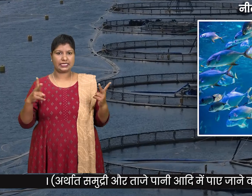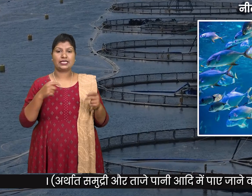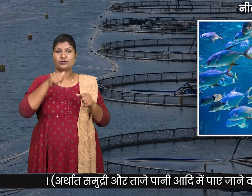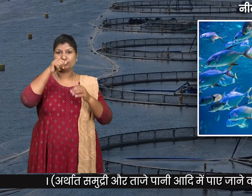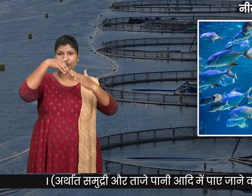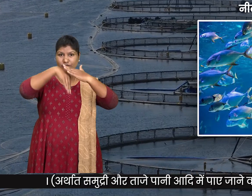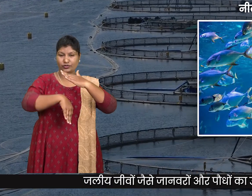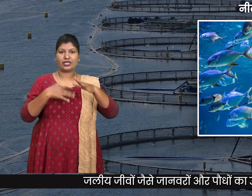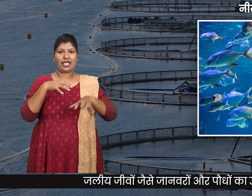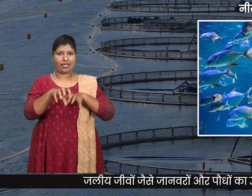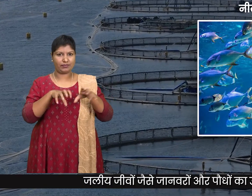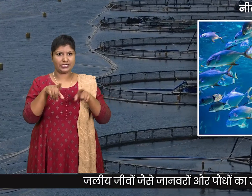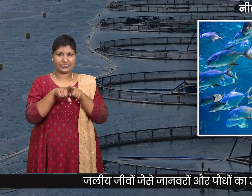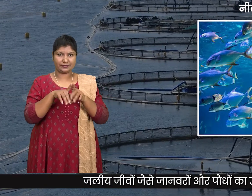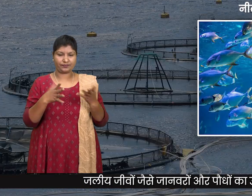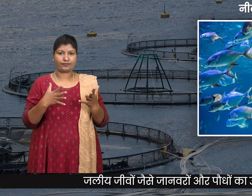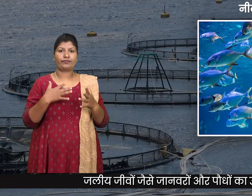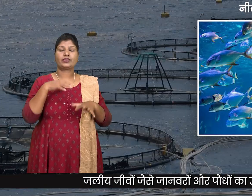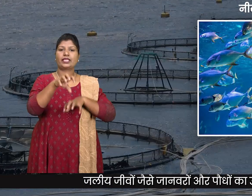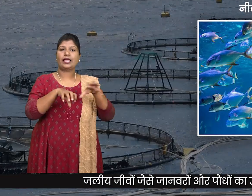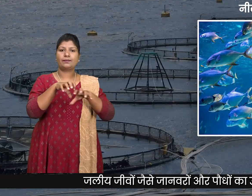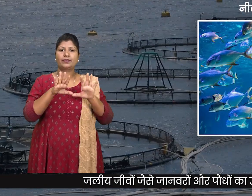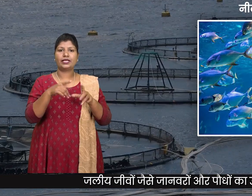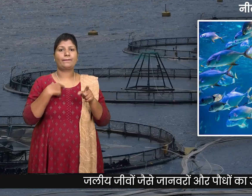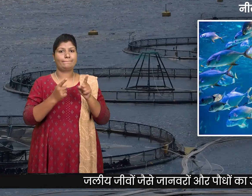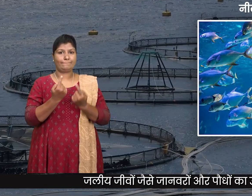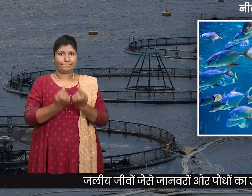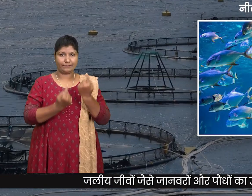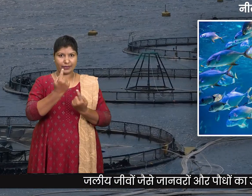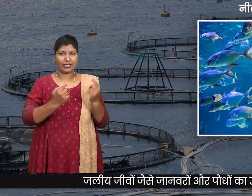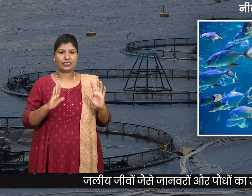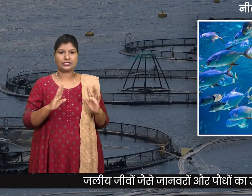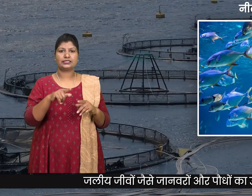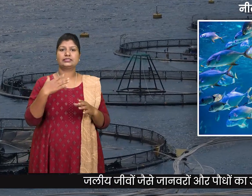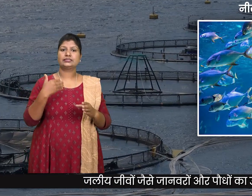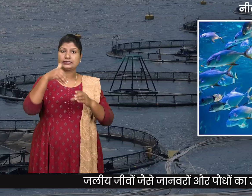सभी प्रकार के जलीय जीवों जैसे जानवरों और पौधों का उत्पादन।